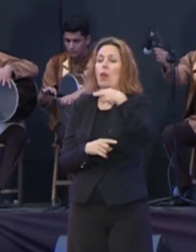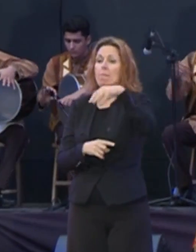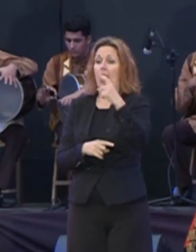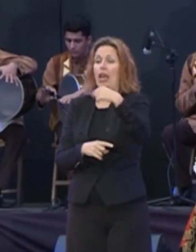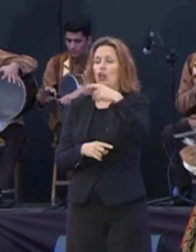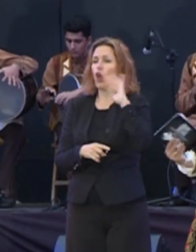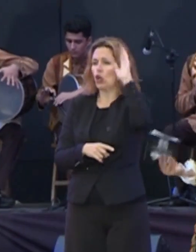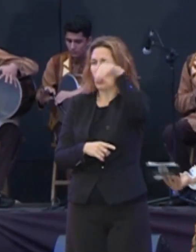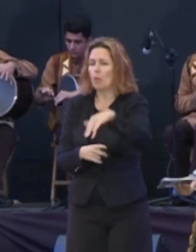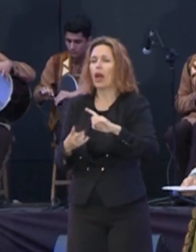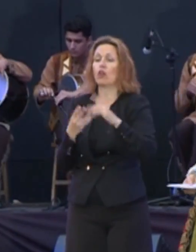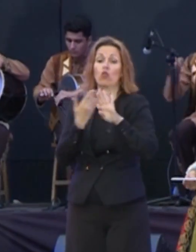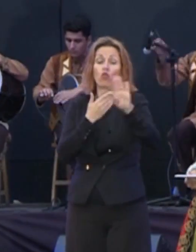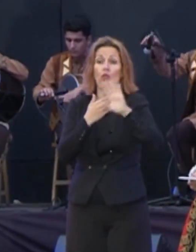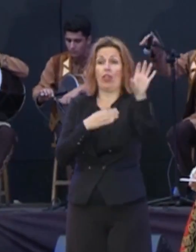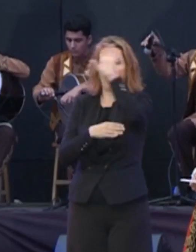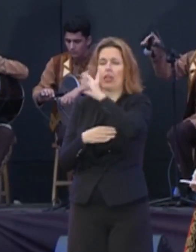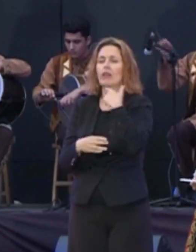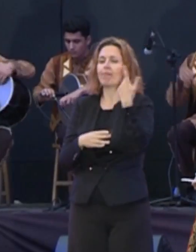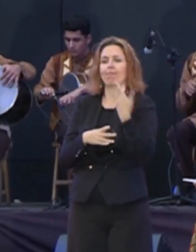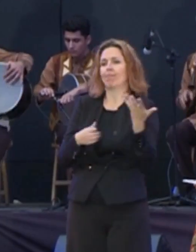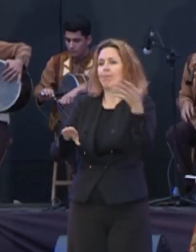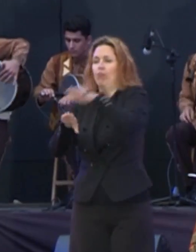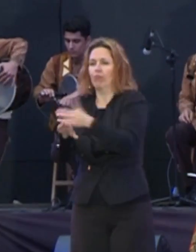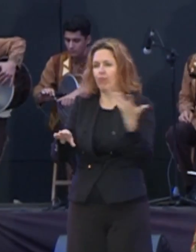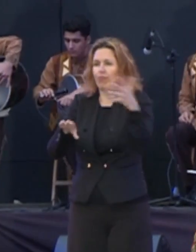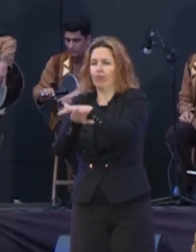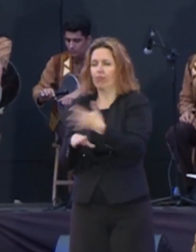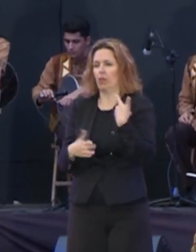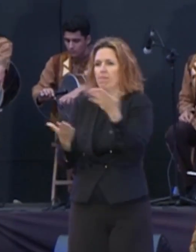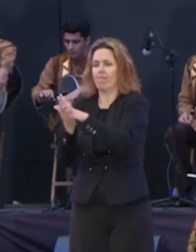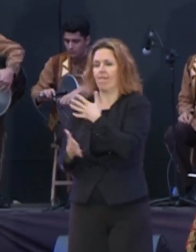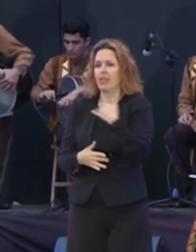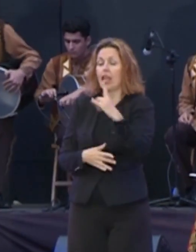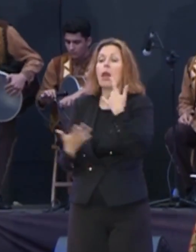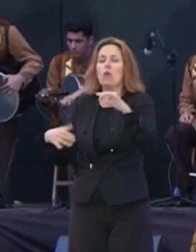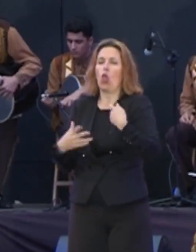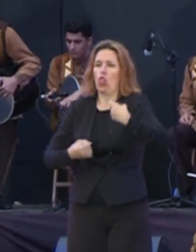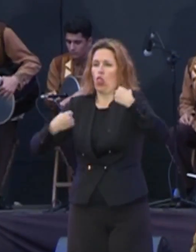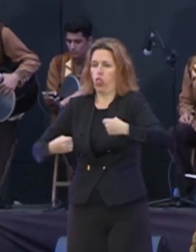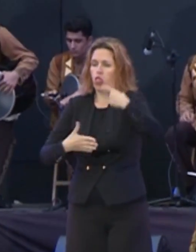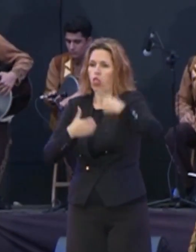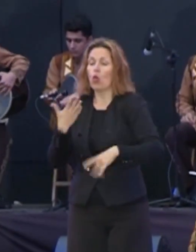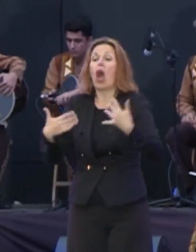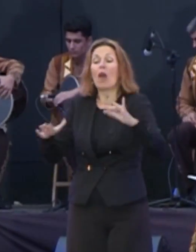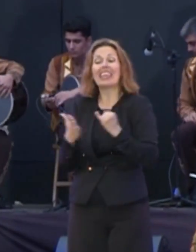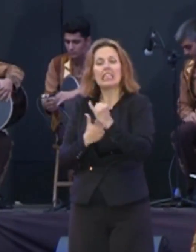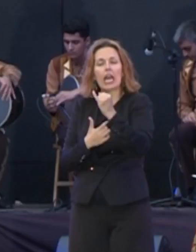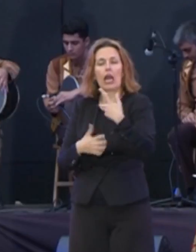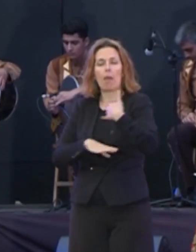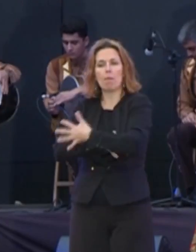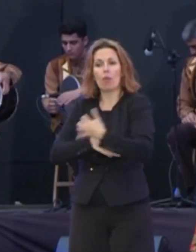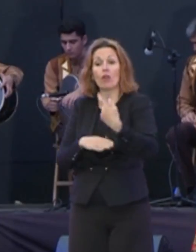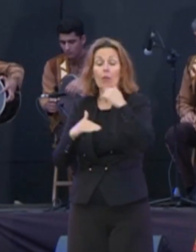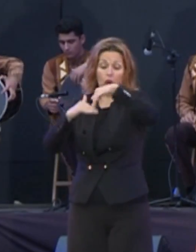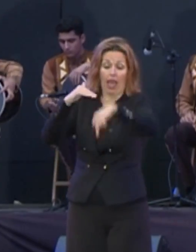los romanos, sus vecinos, pero ellos siempre han subsistido. Es un país duro, de tierra relativamente pobre, pero con un